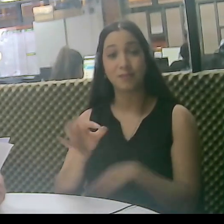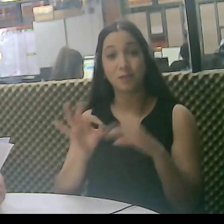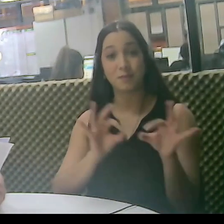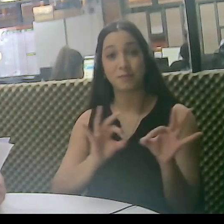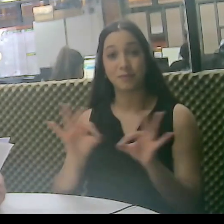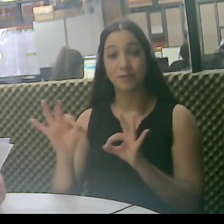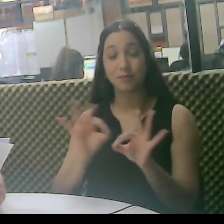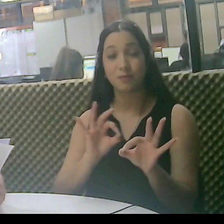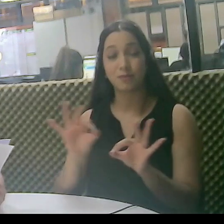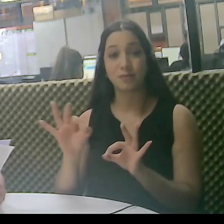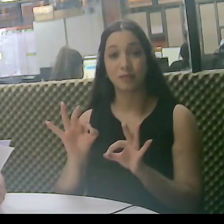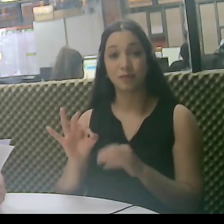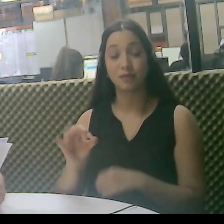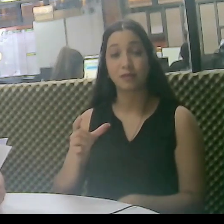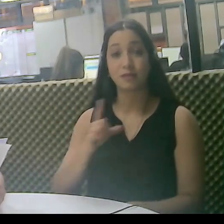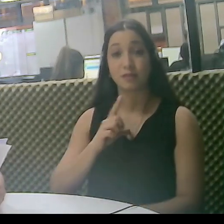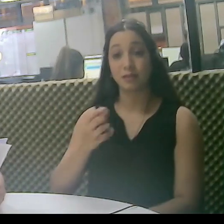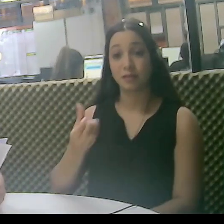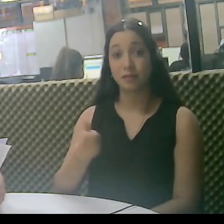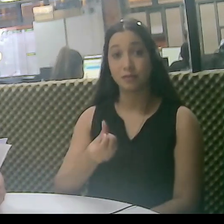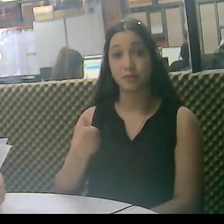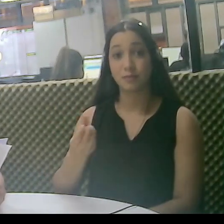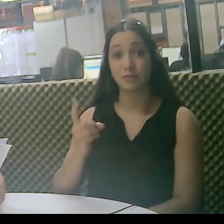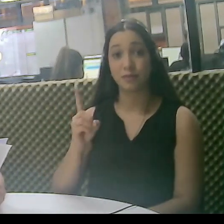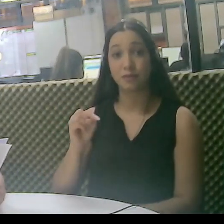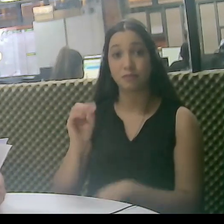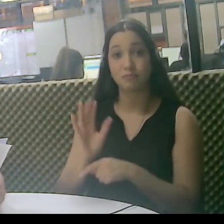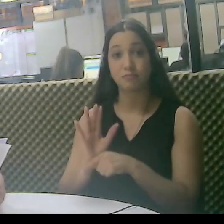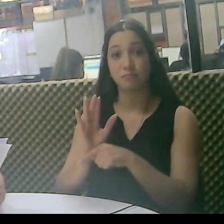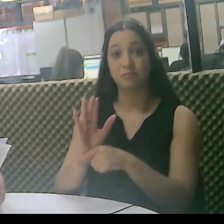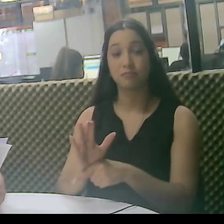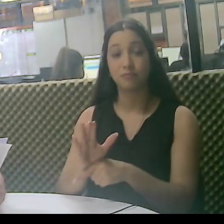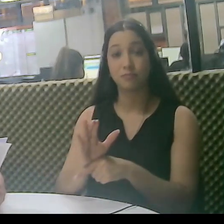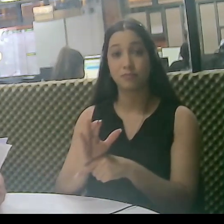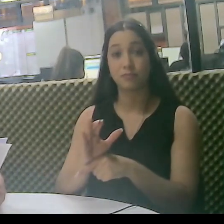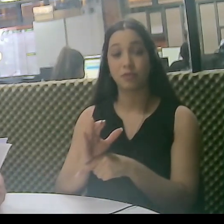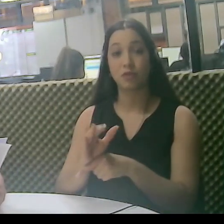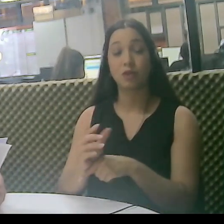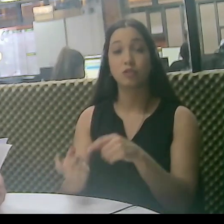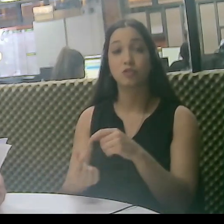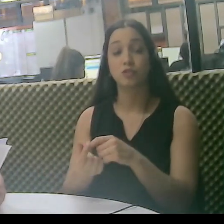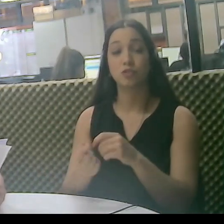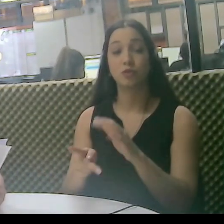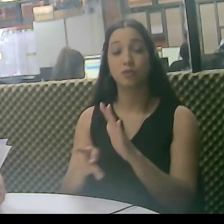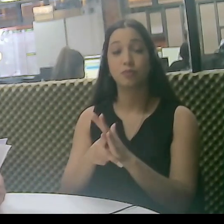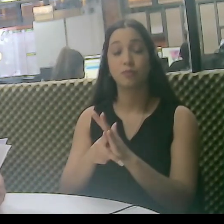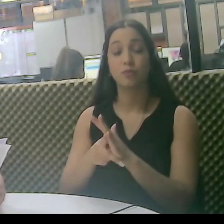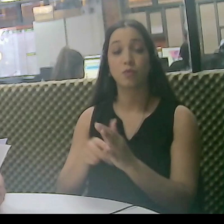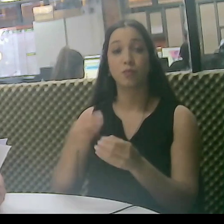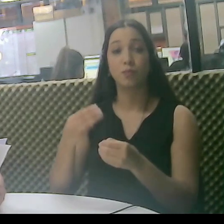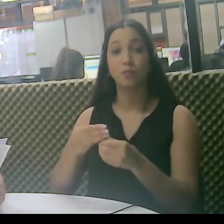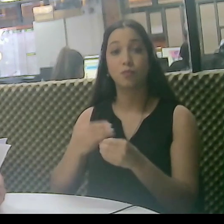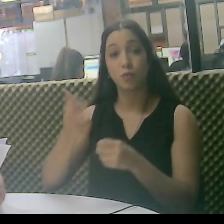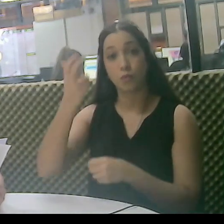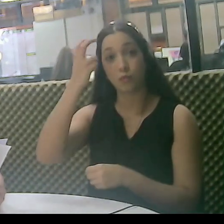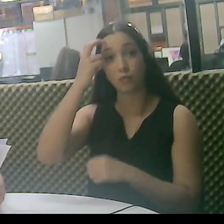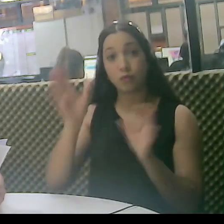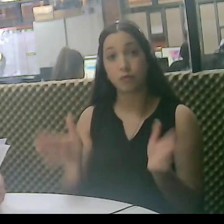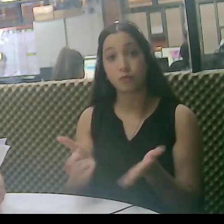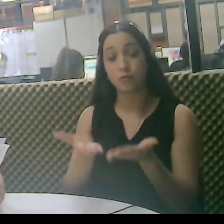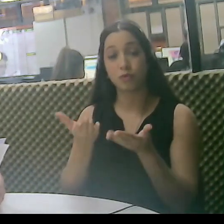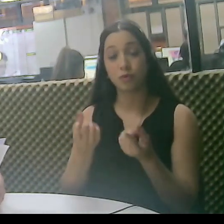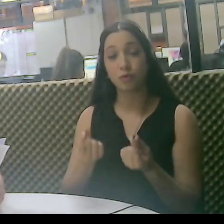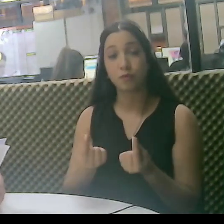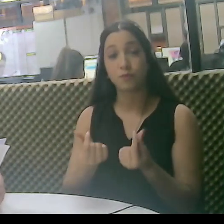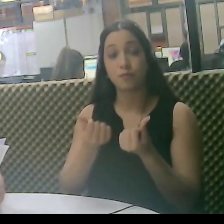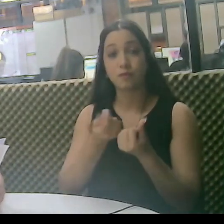projetos, dos quais 66 serão beneficiados por meio do Fundo Municipal de Cultura e 11 por incentivo fiscal. Ao todo,